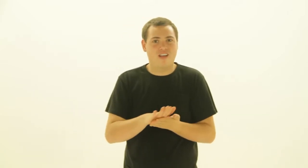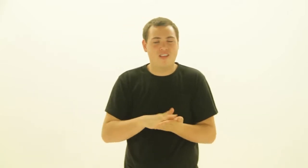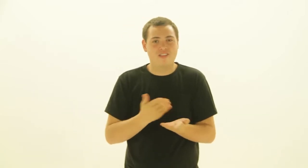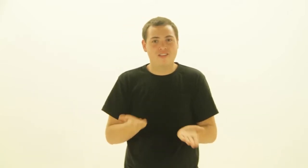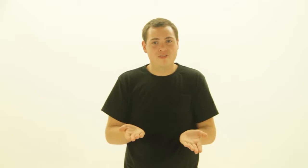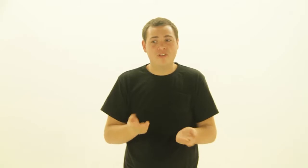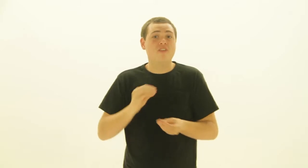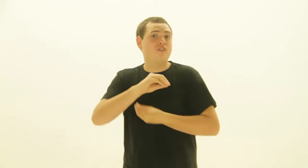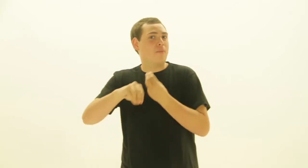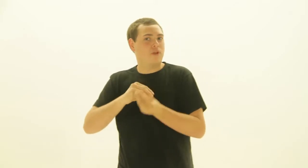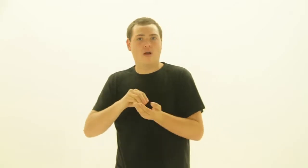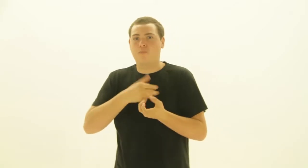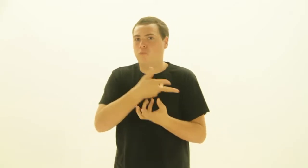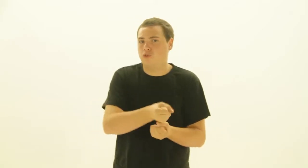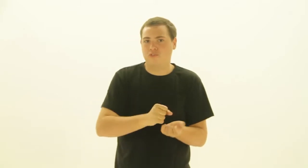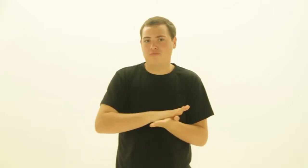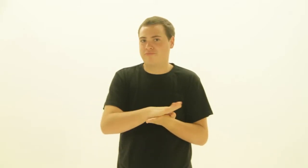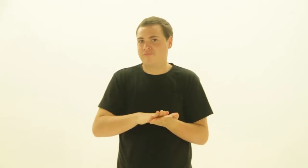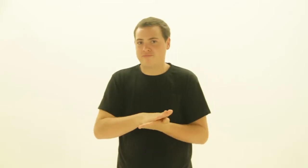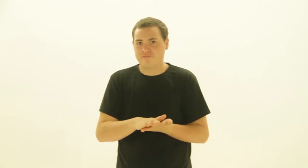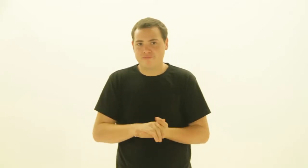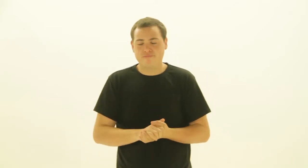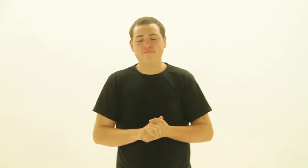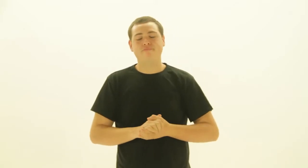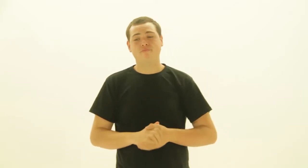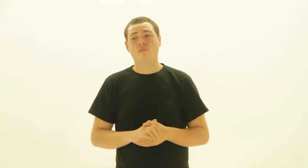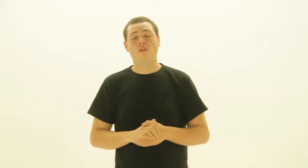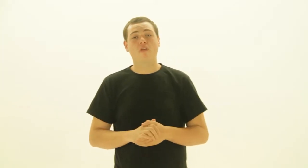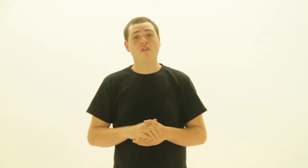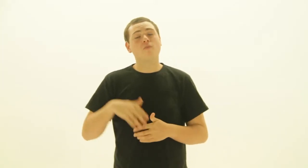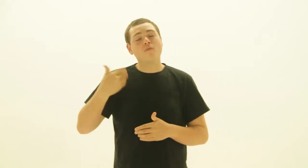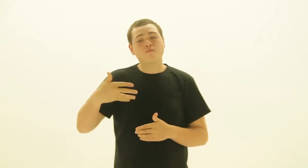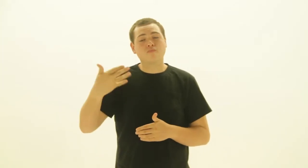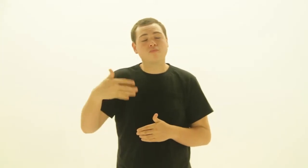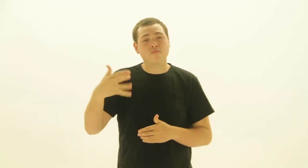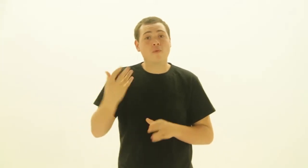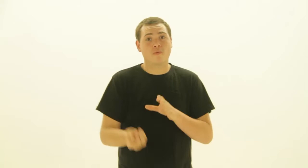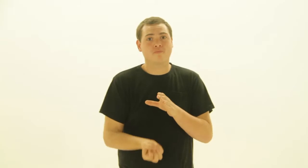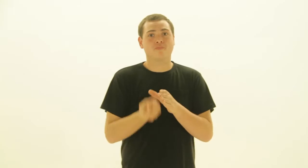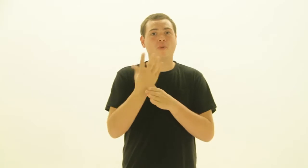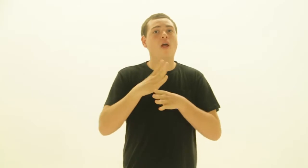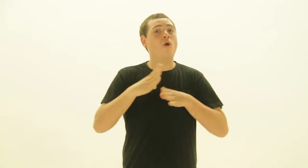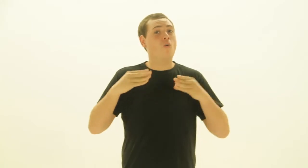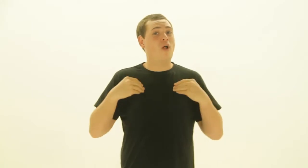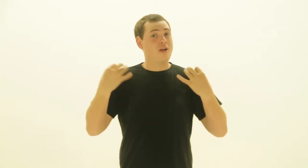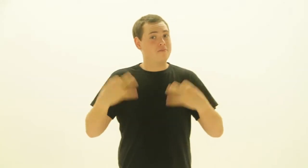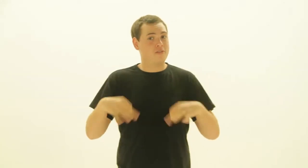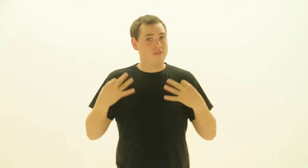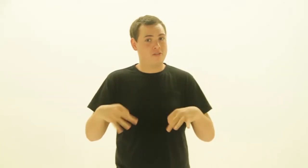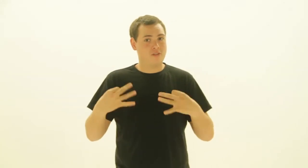tiempo y se creó la escuela especial. La escuela especial era una escuela especial con maestras especializadas en cada